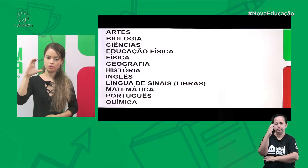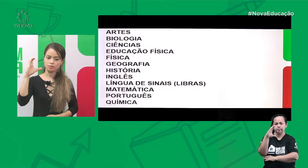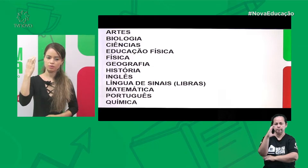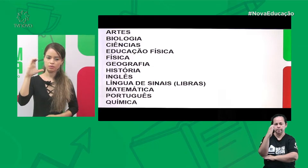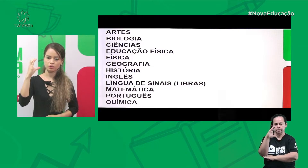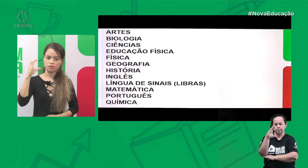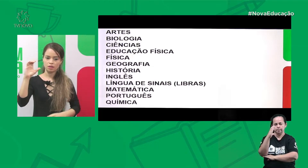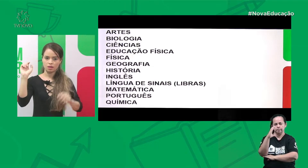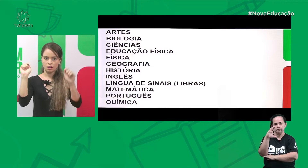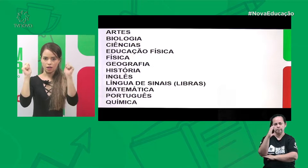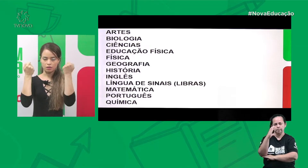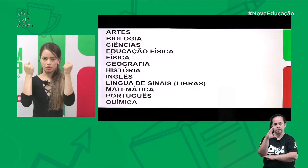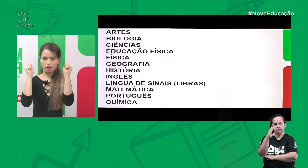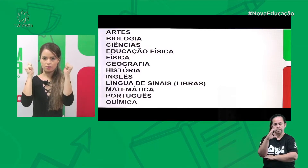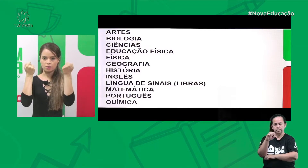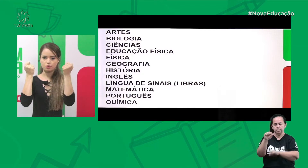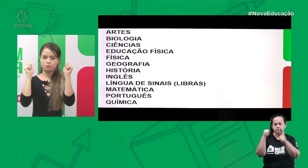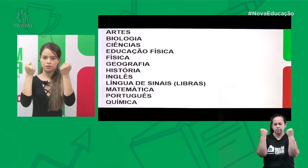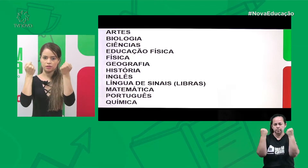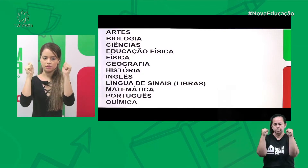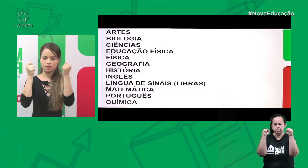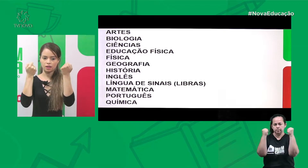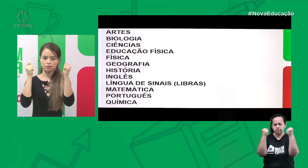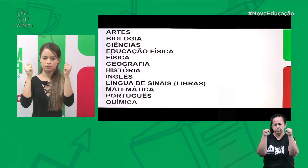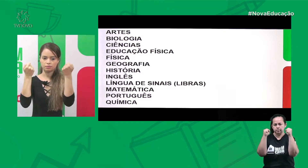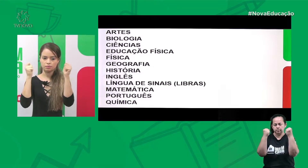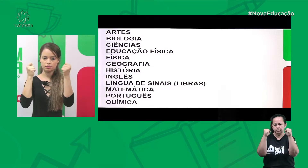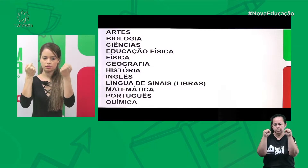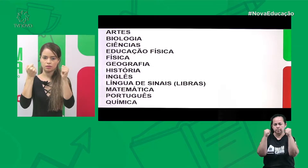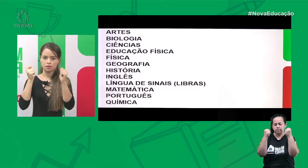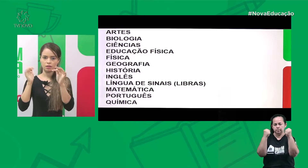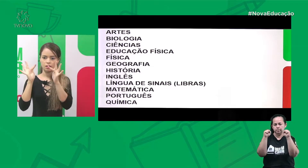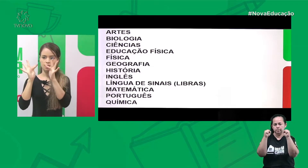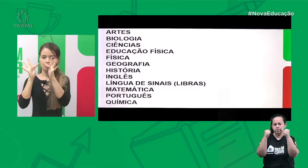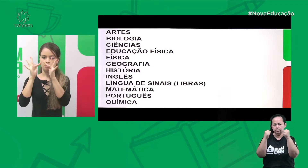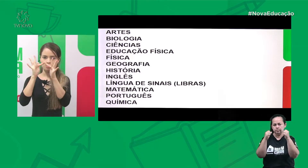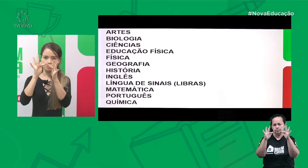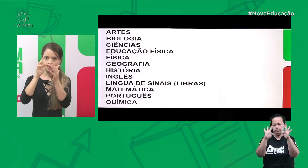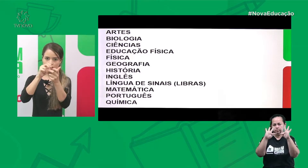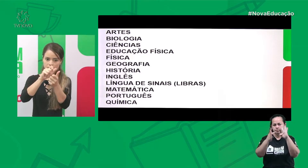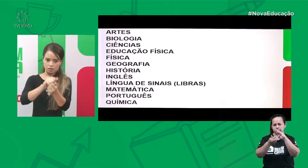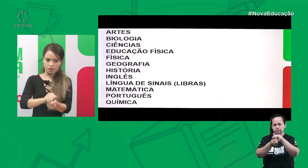ciências, educação física,